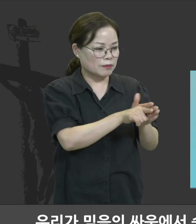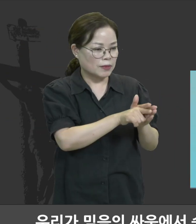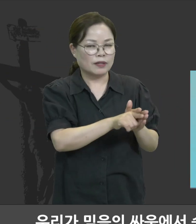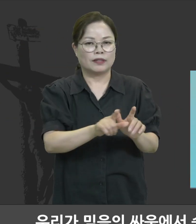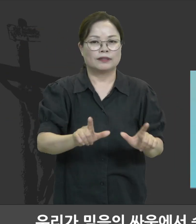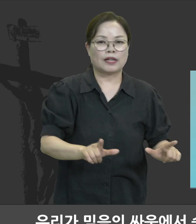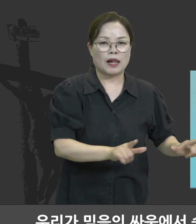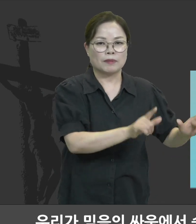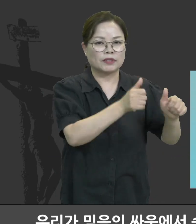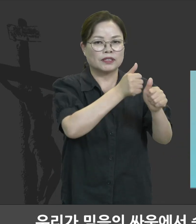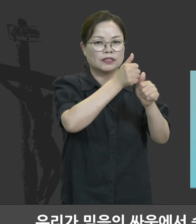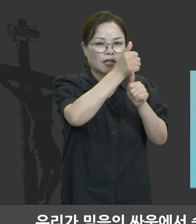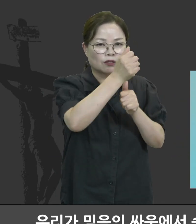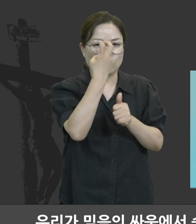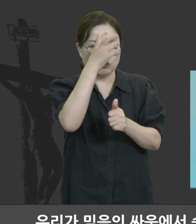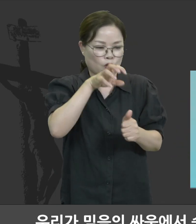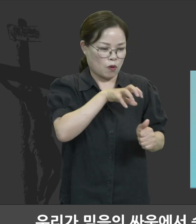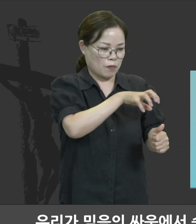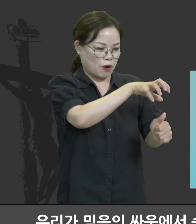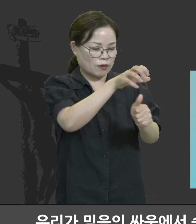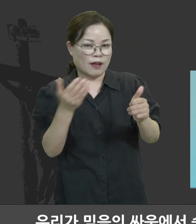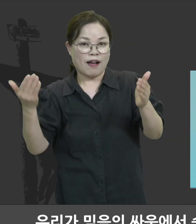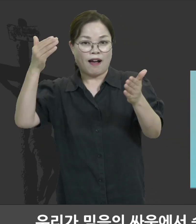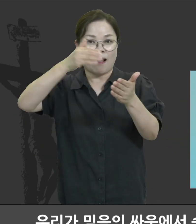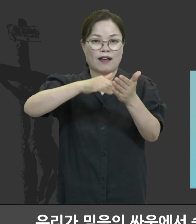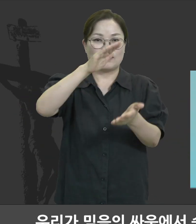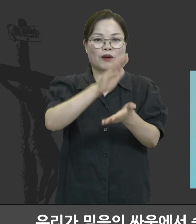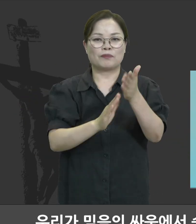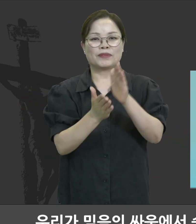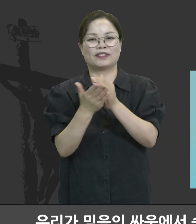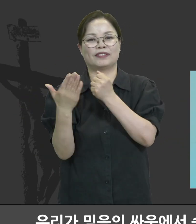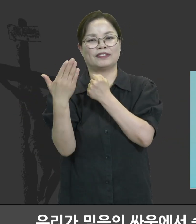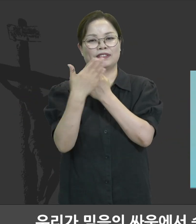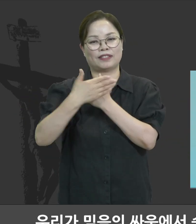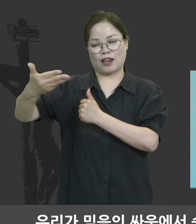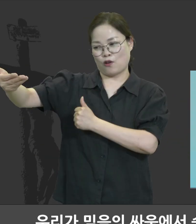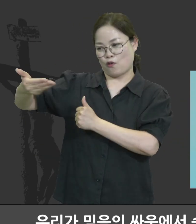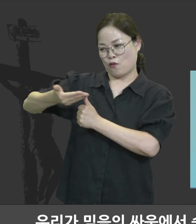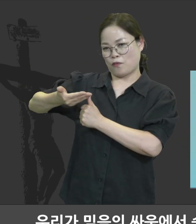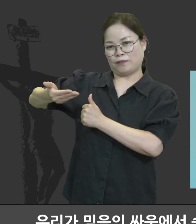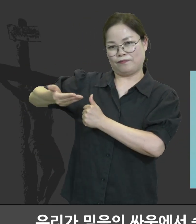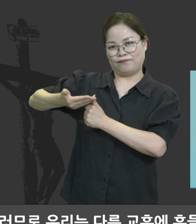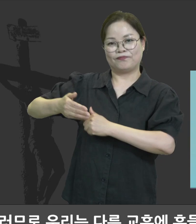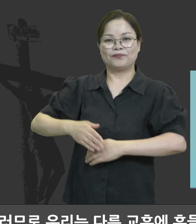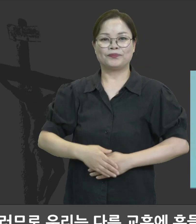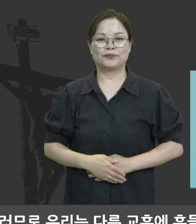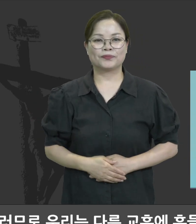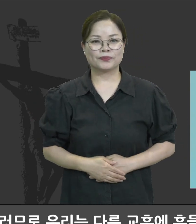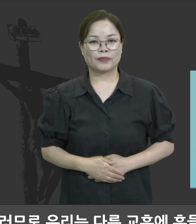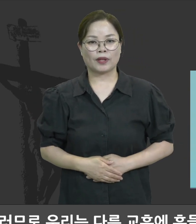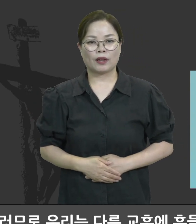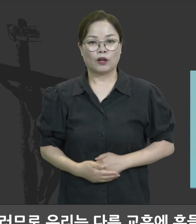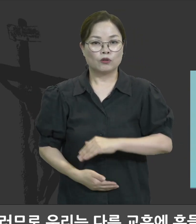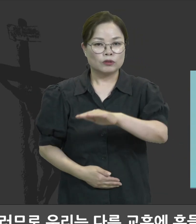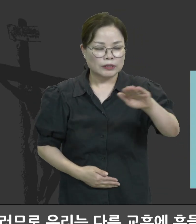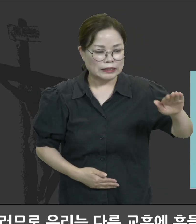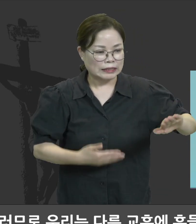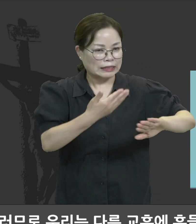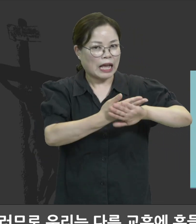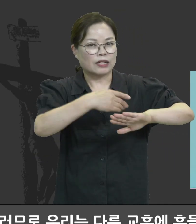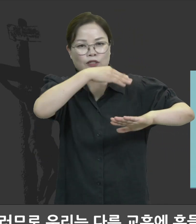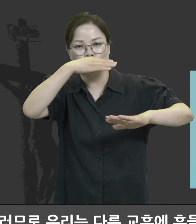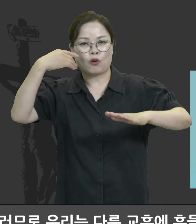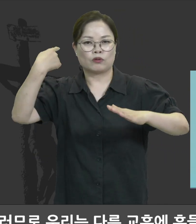승리하도록 돌보시며 한없는 은혜를 공급하고 계십니다. 그러므로 우리는 다른 교훈에